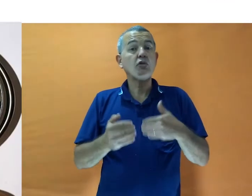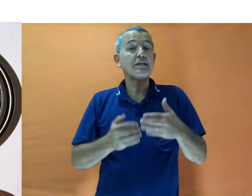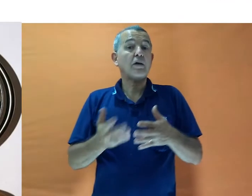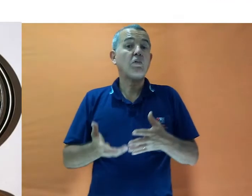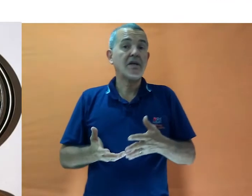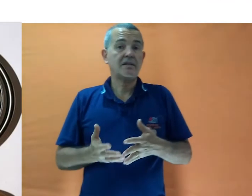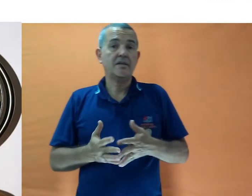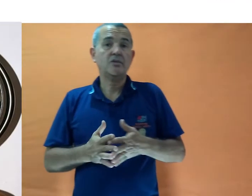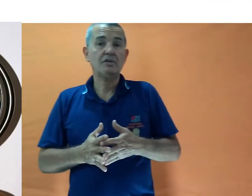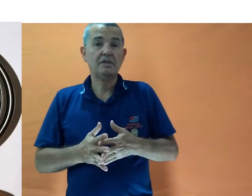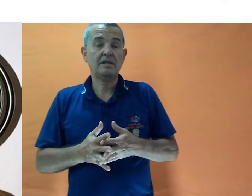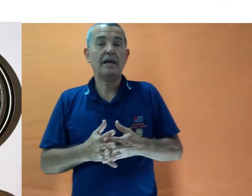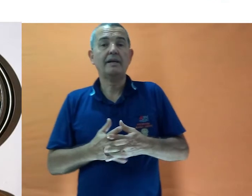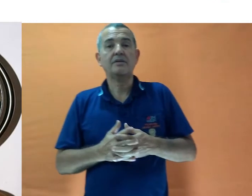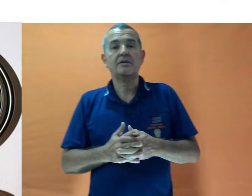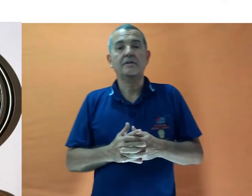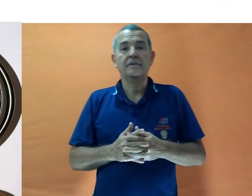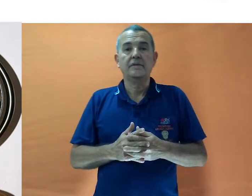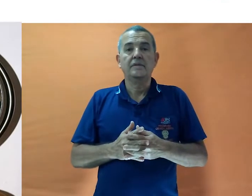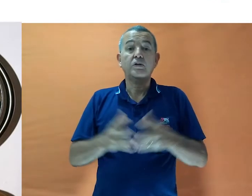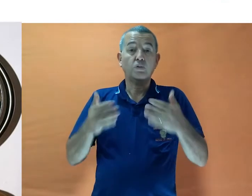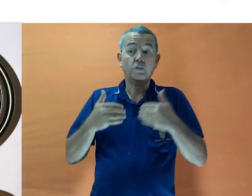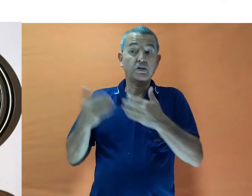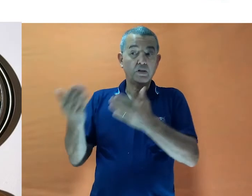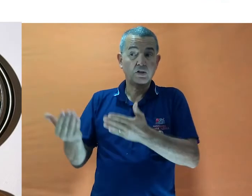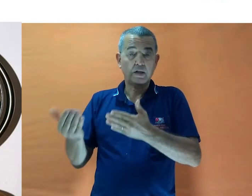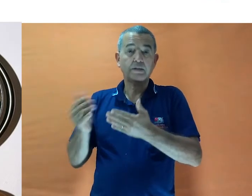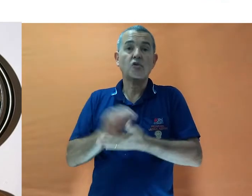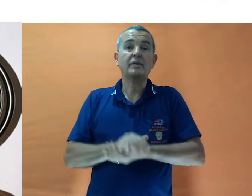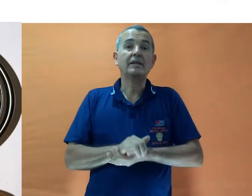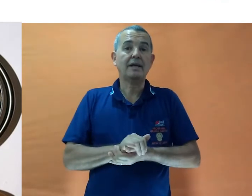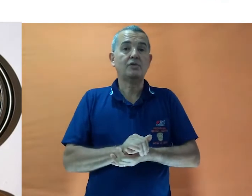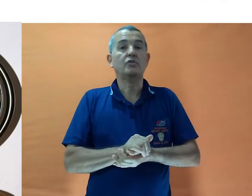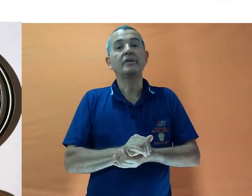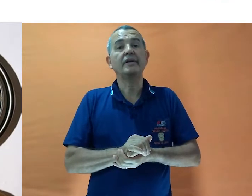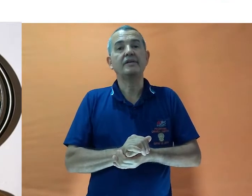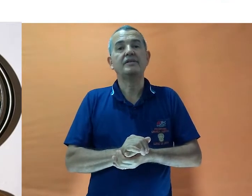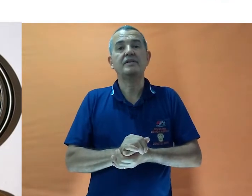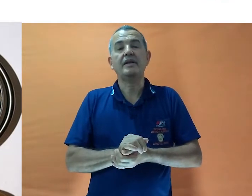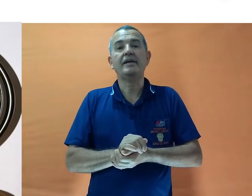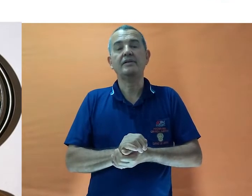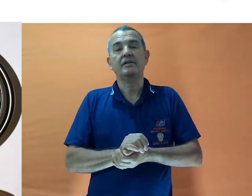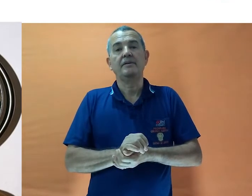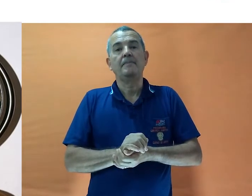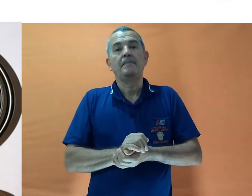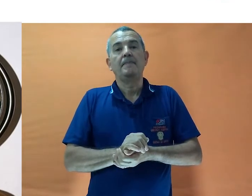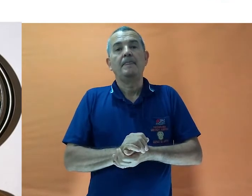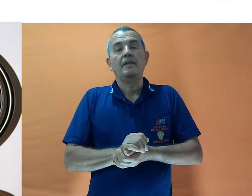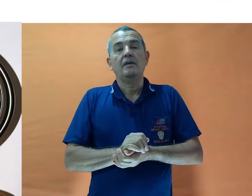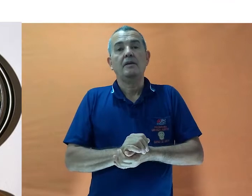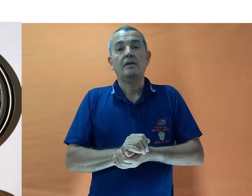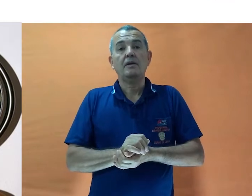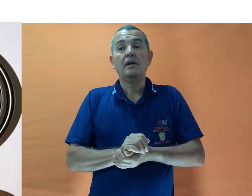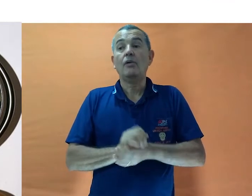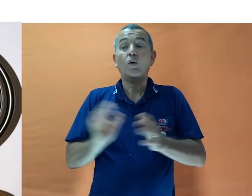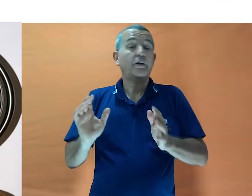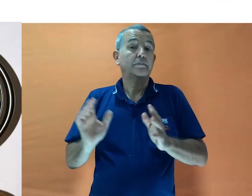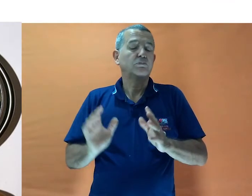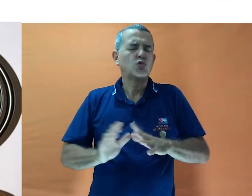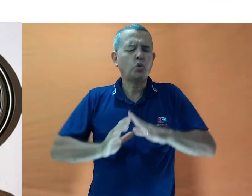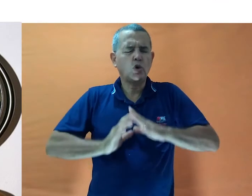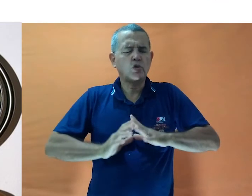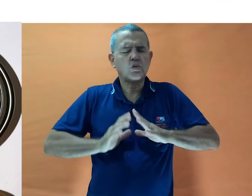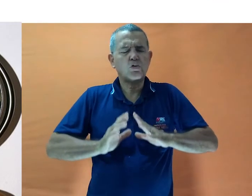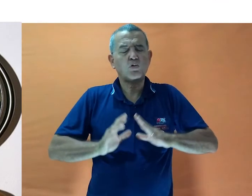Seguindo a sequência dos slides, e eu não quis deixar de comentar sobre este slide, que na